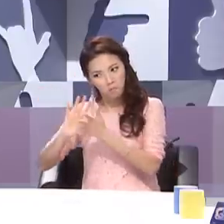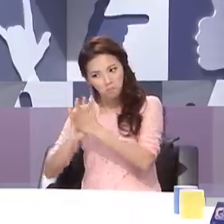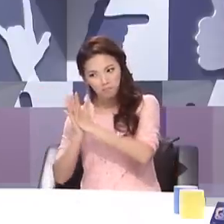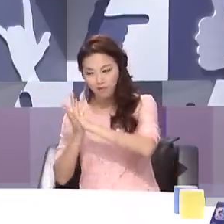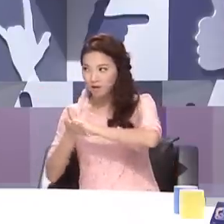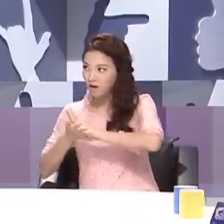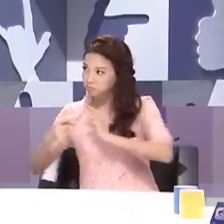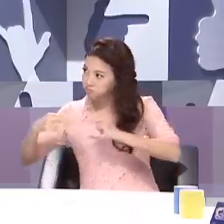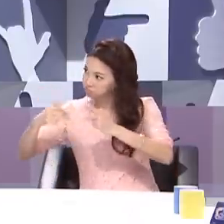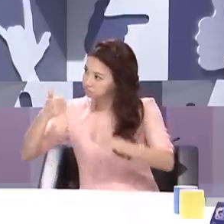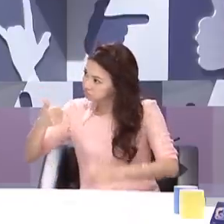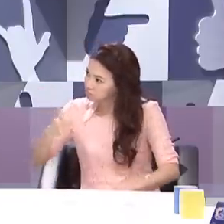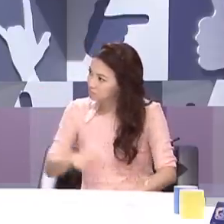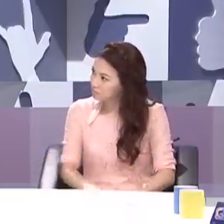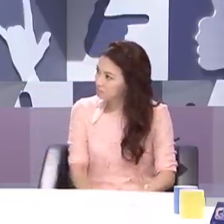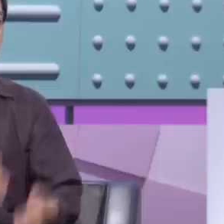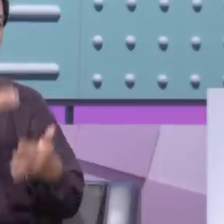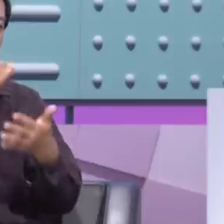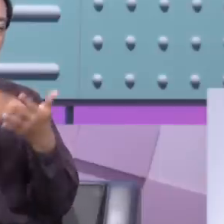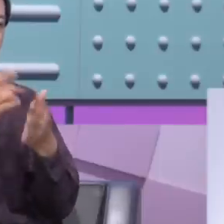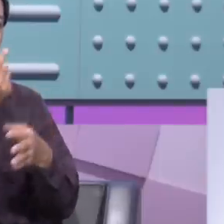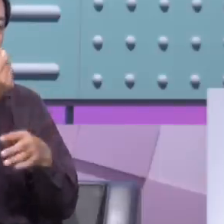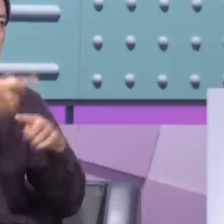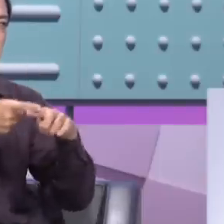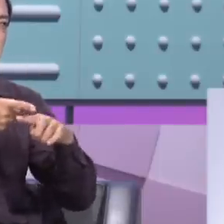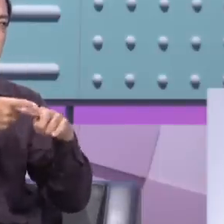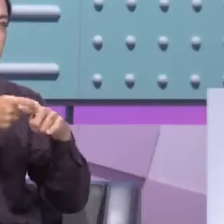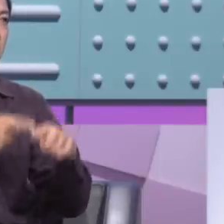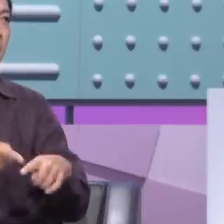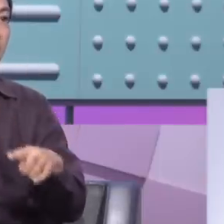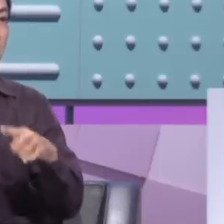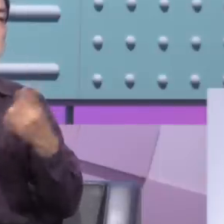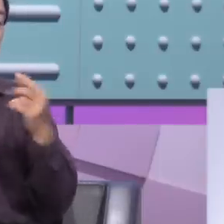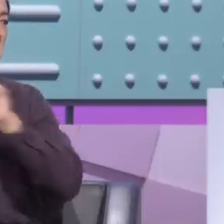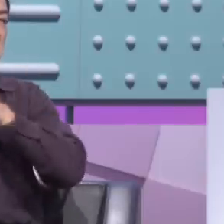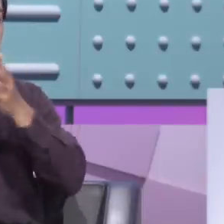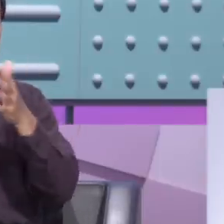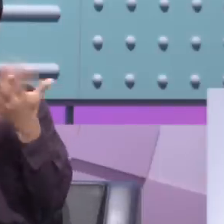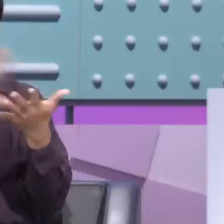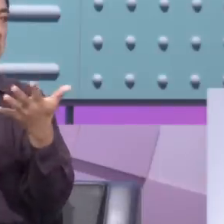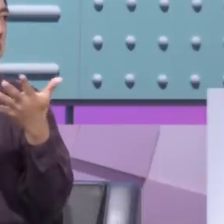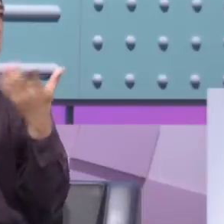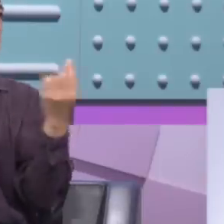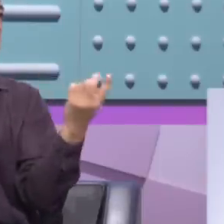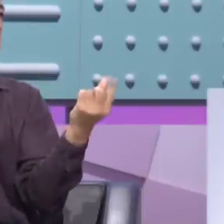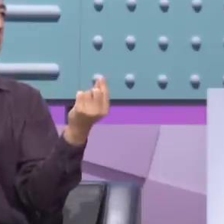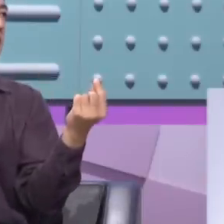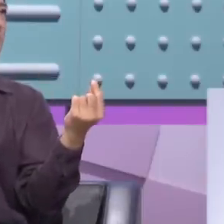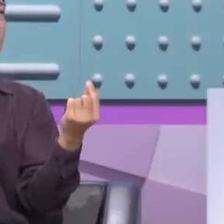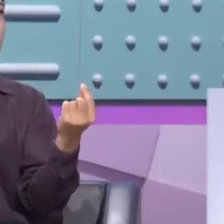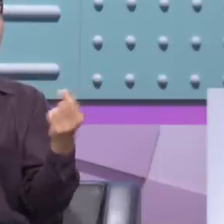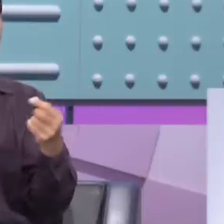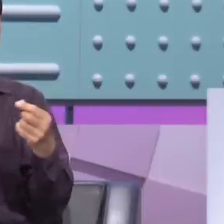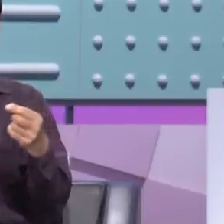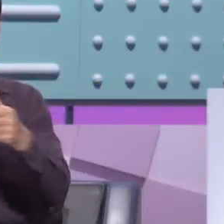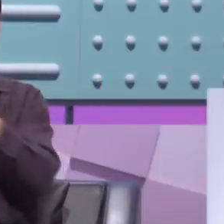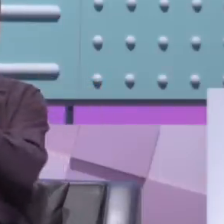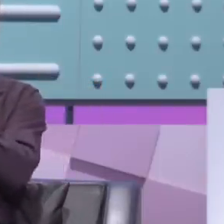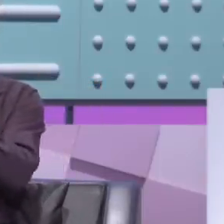关系有没有获得改善？ 还是有限啊，不能照本宣科。虽然